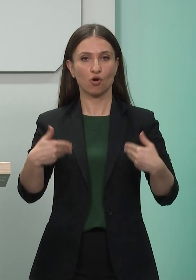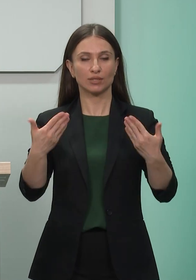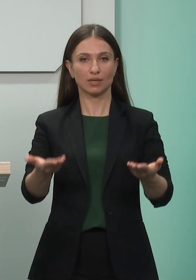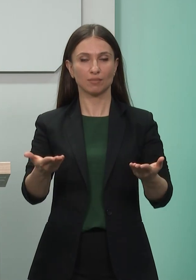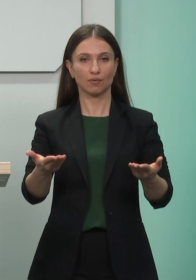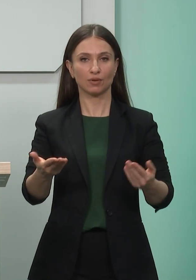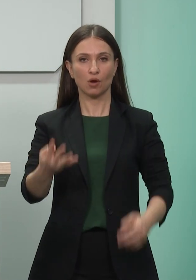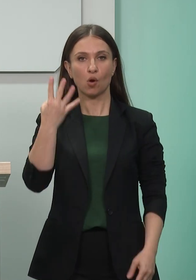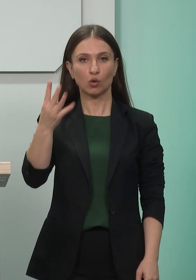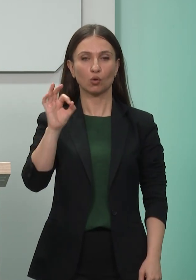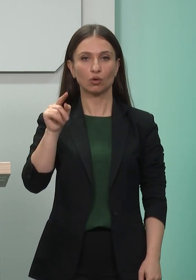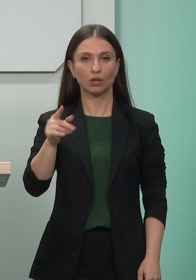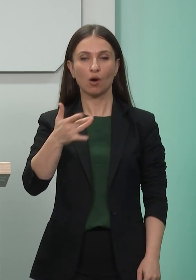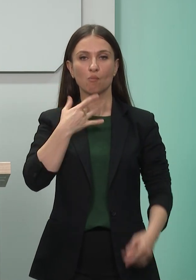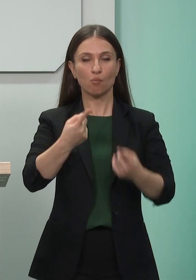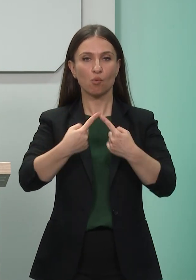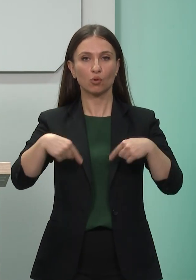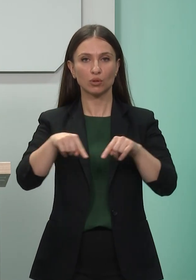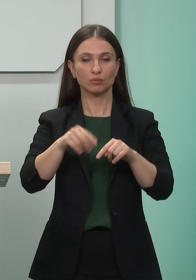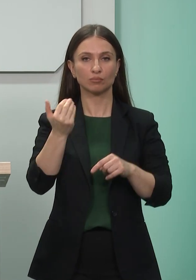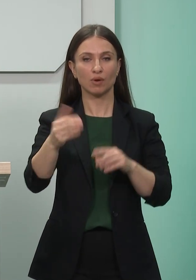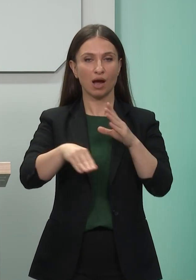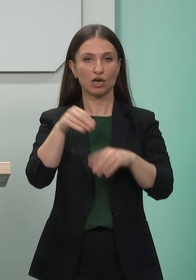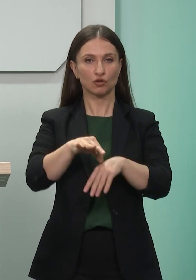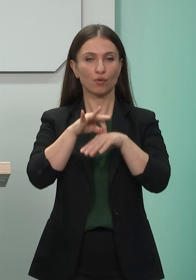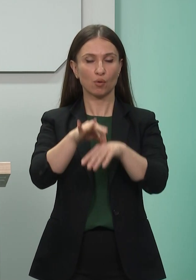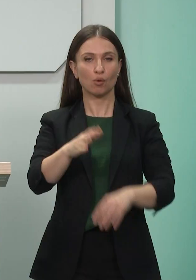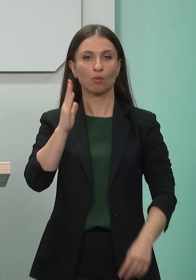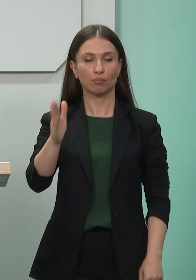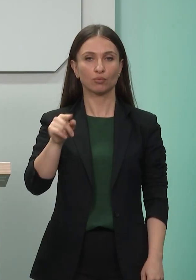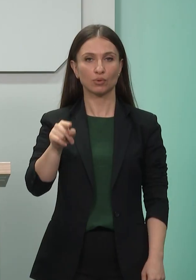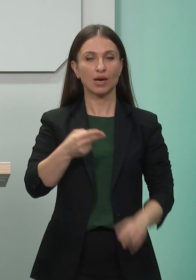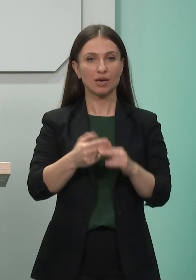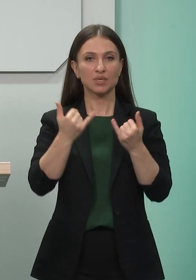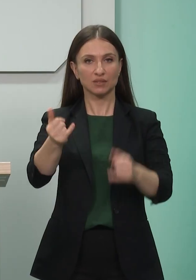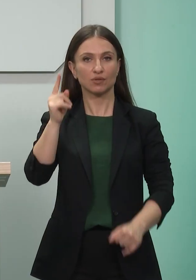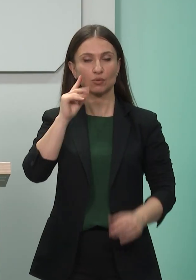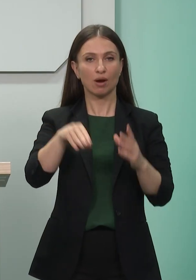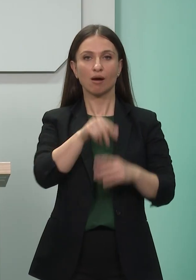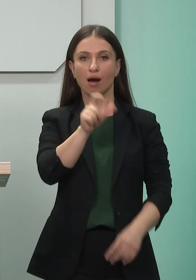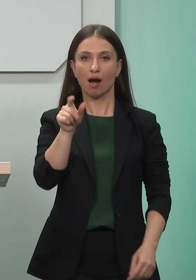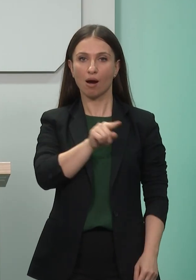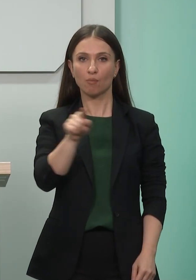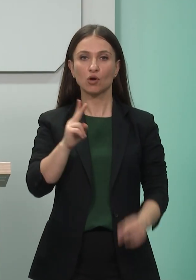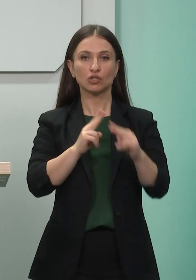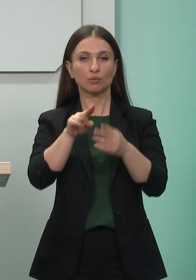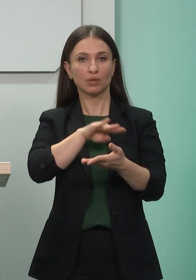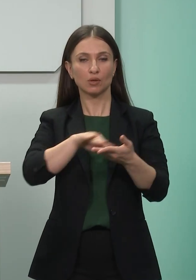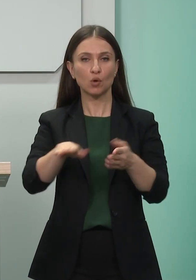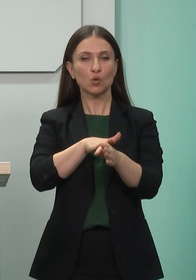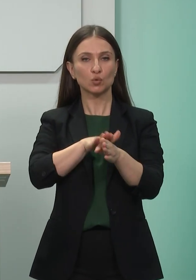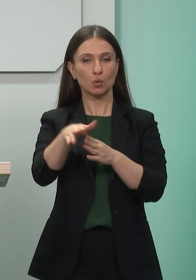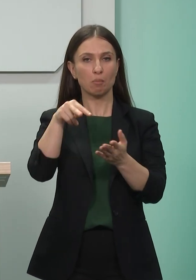მოგესალმებით. 4 ოქტომბერს მუნიციპალიტეტის ორგანოთა არჩევნები გაიმართება. იმისათვის, რომ ამომრჩევლებმა შეუფერხებლად